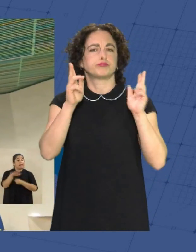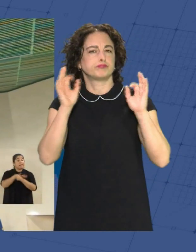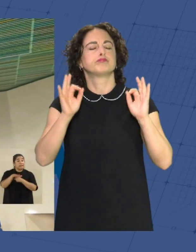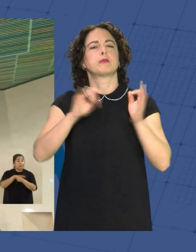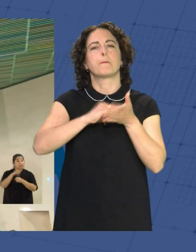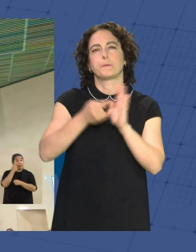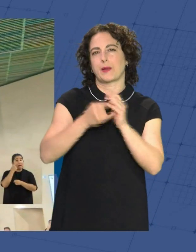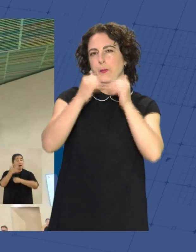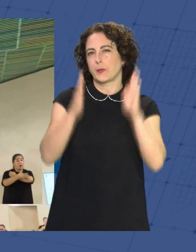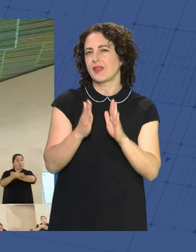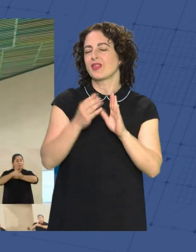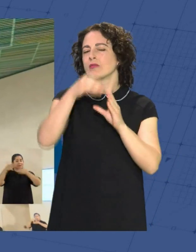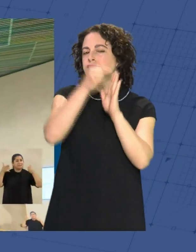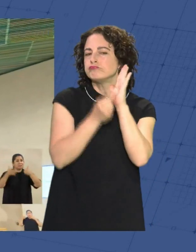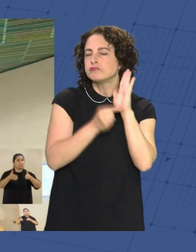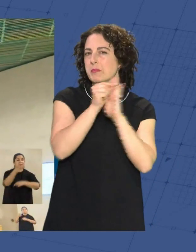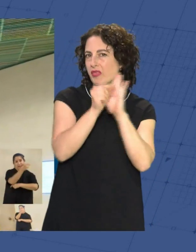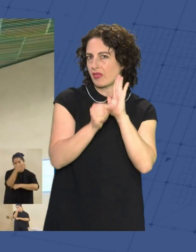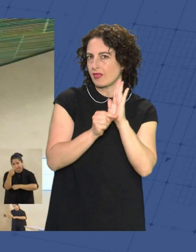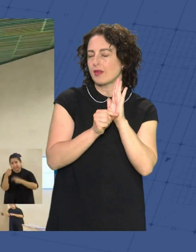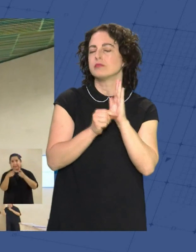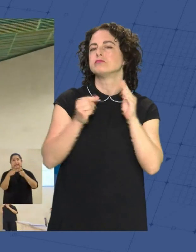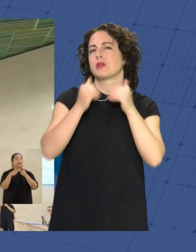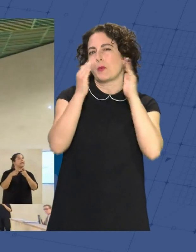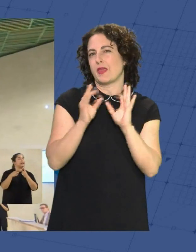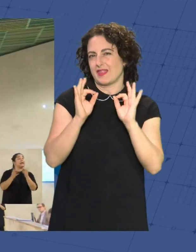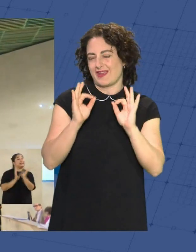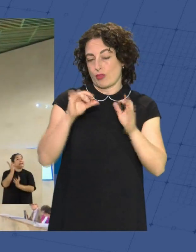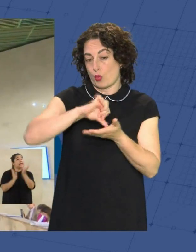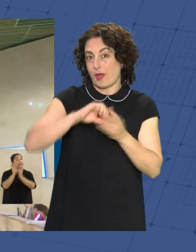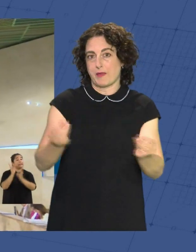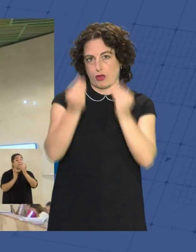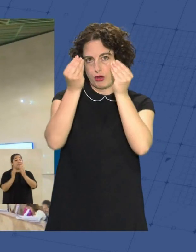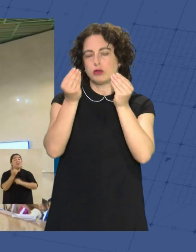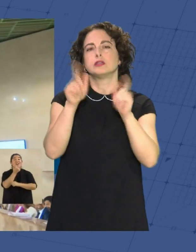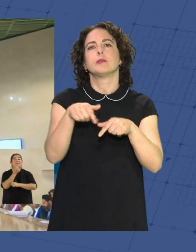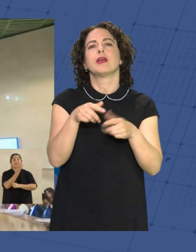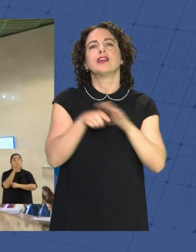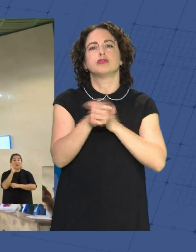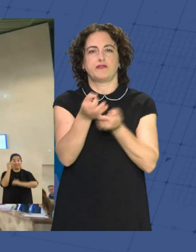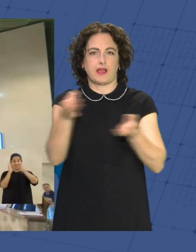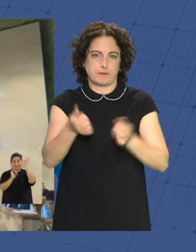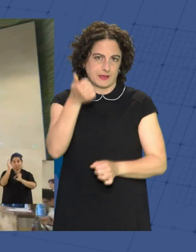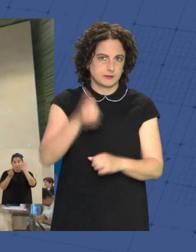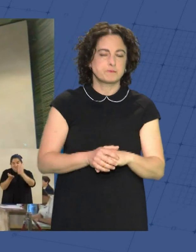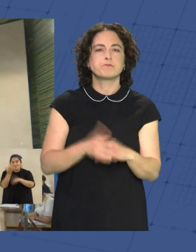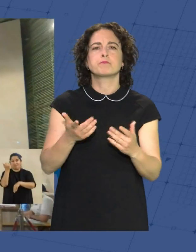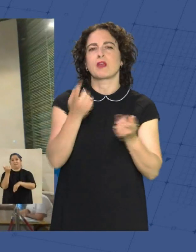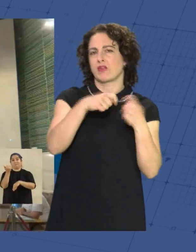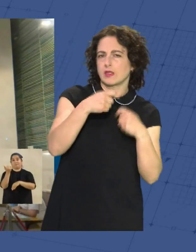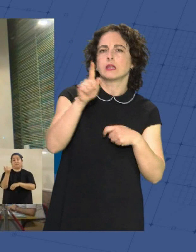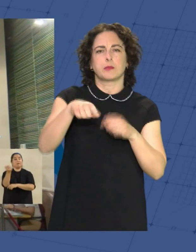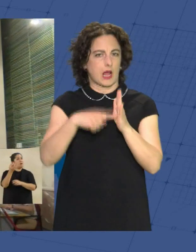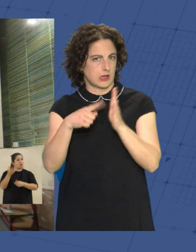decálogo de medidas que mejoran el parque de viviendas de la ciudad y hacen más eficaz su gestión, tanto de la venta como del